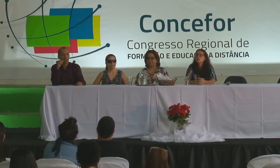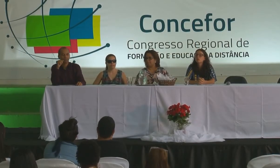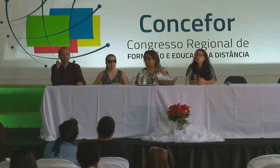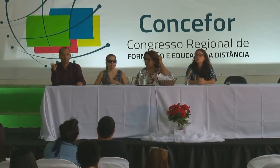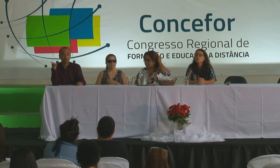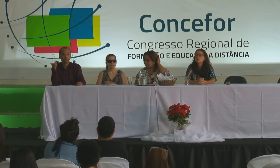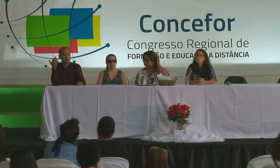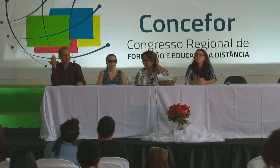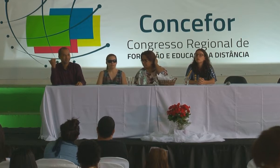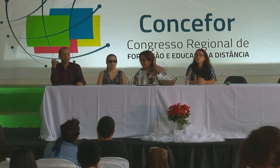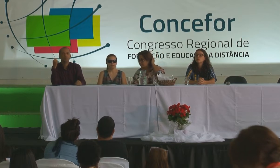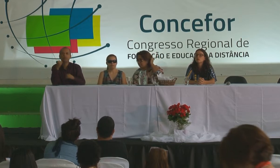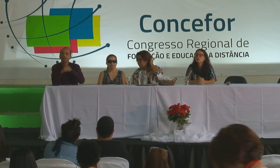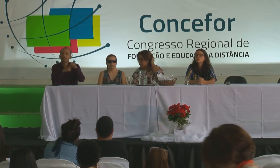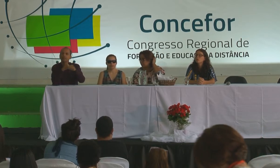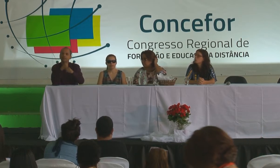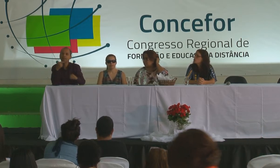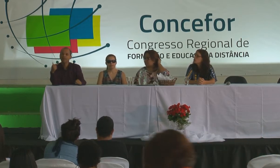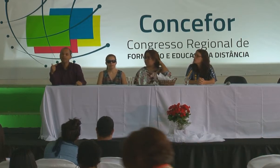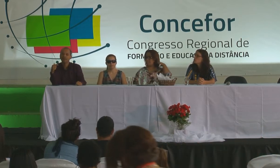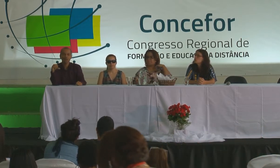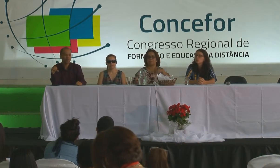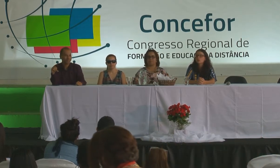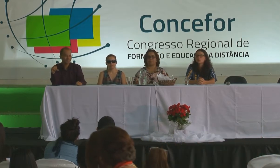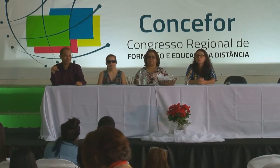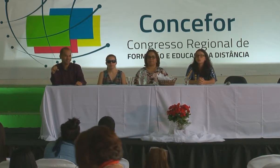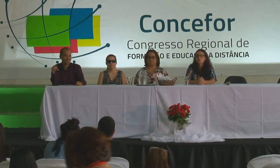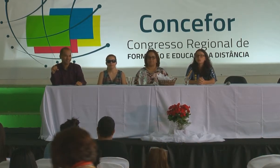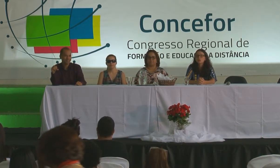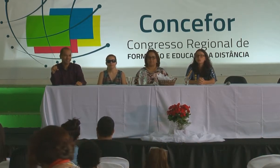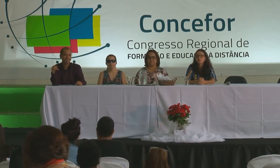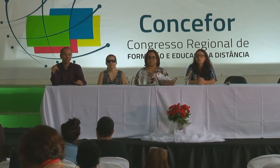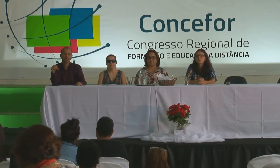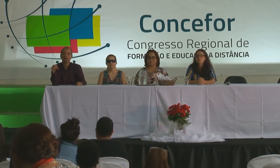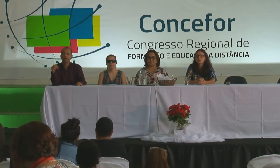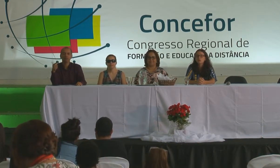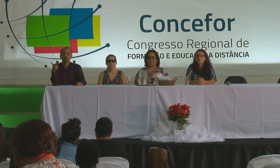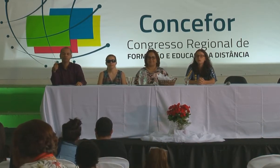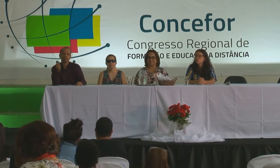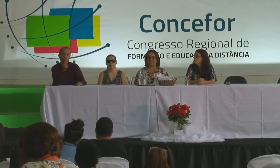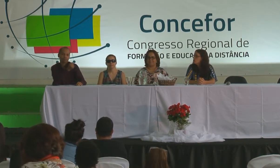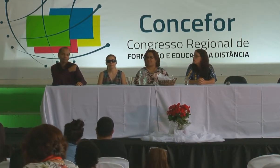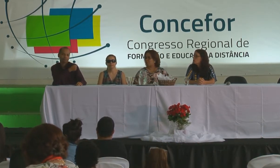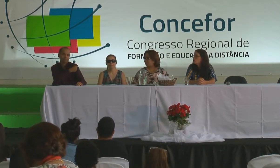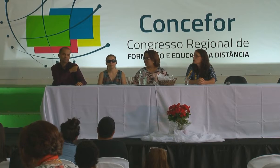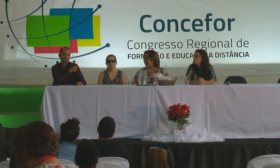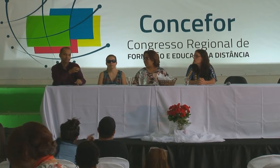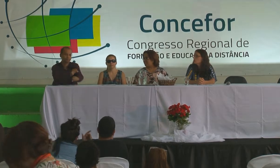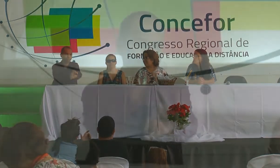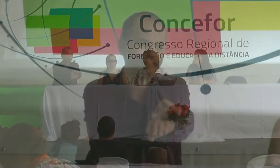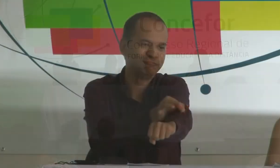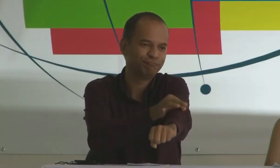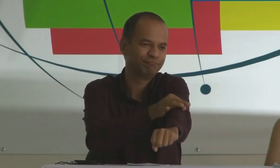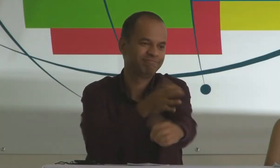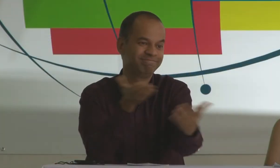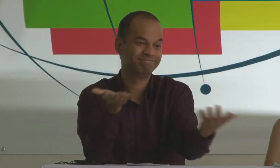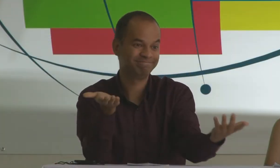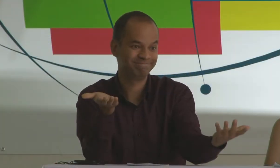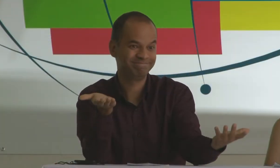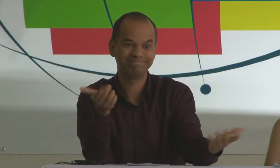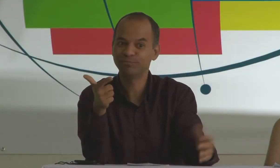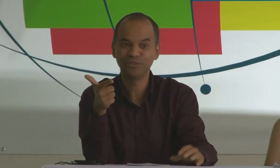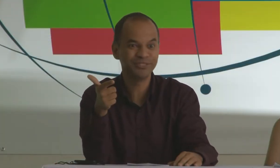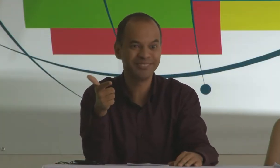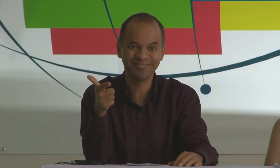e foi nesse tempo antigo, lá mais ou menos em 1979, não era comum que